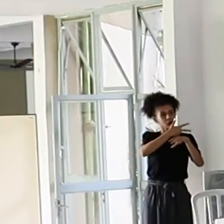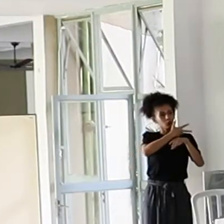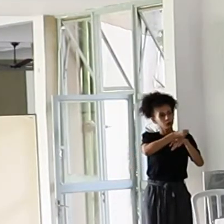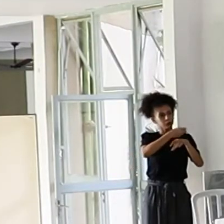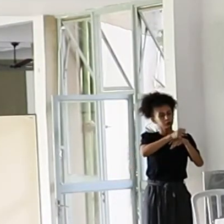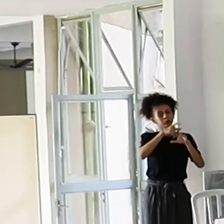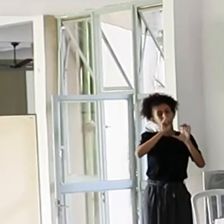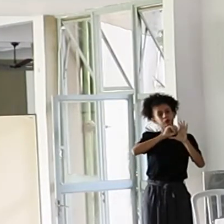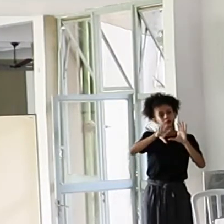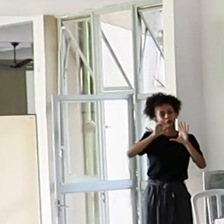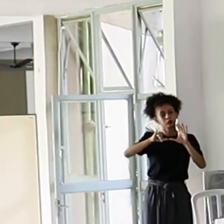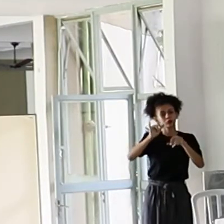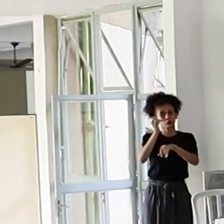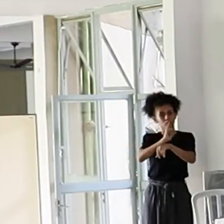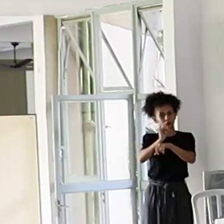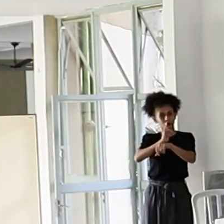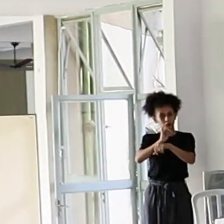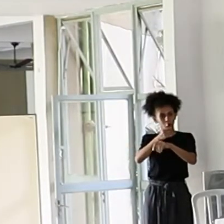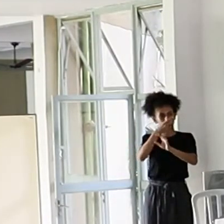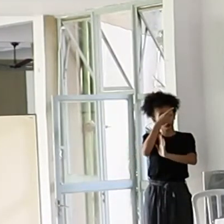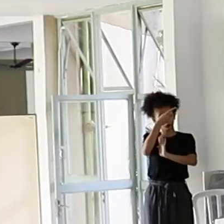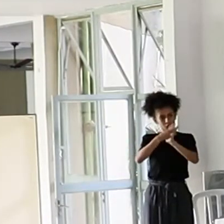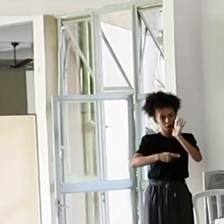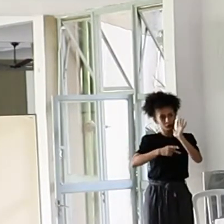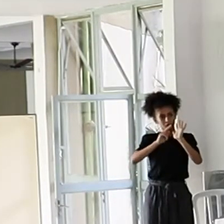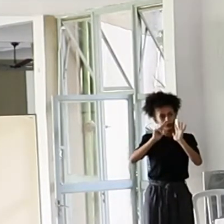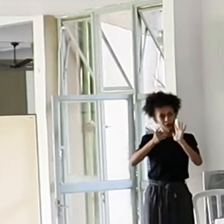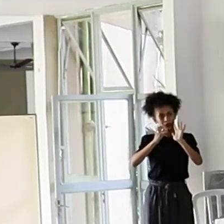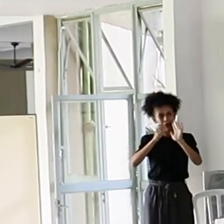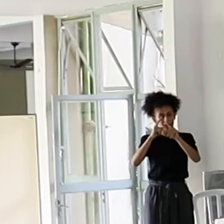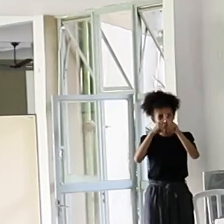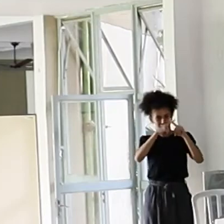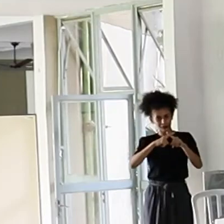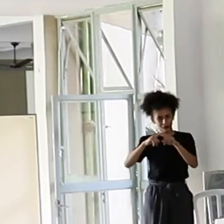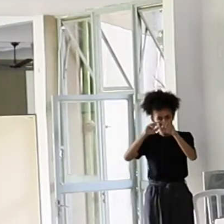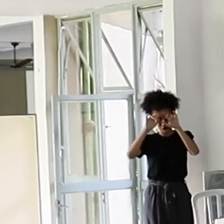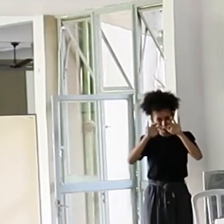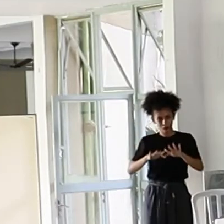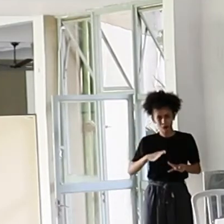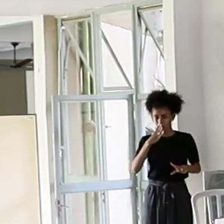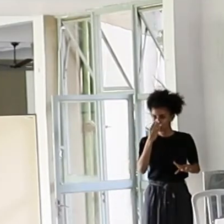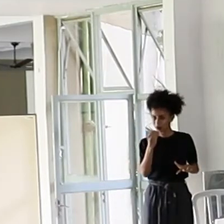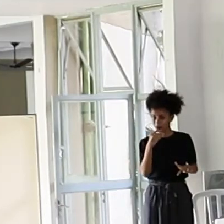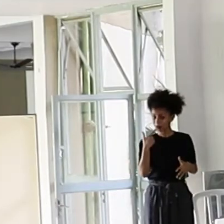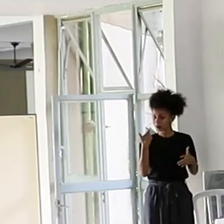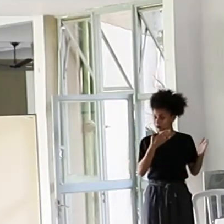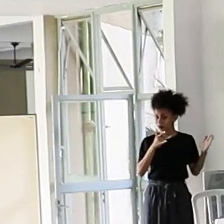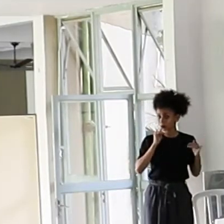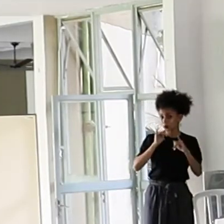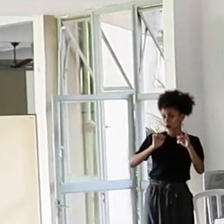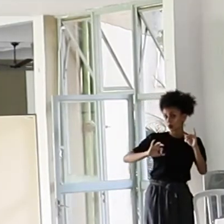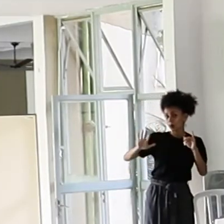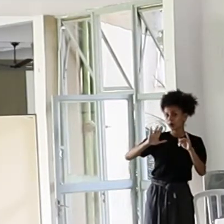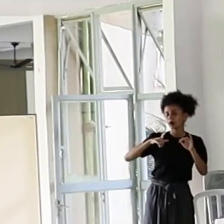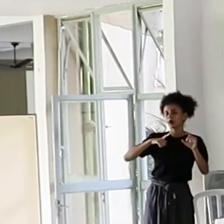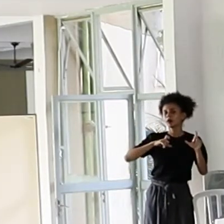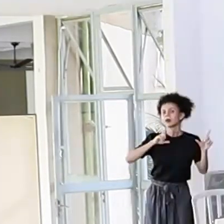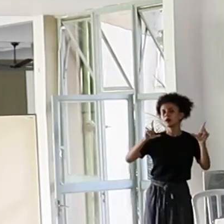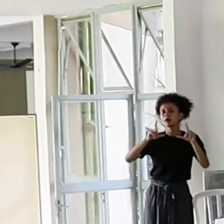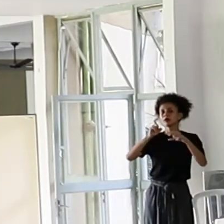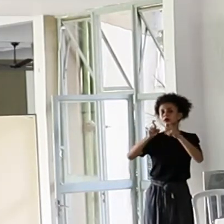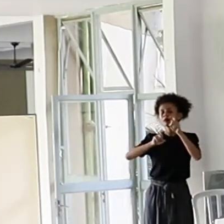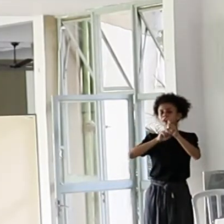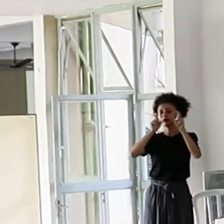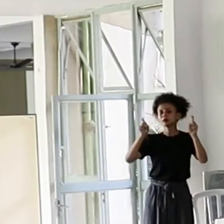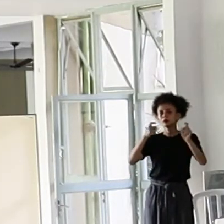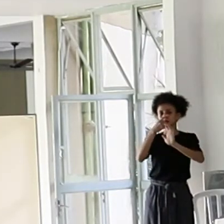Além disso todas as palestras encontros de hoje serão gravados e disponibilizados no Youtube do projeto hackacity